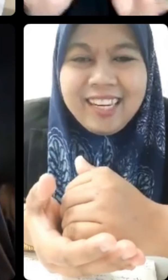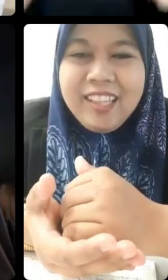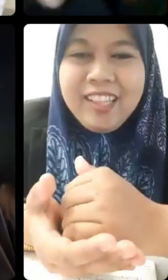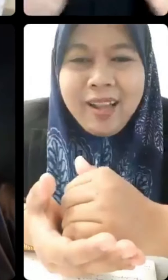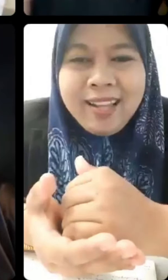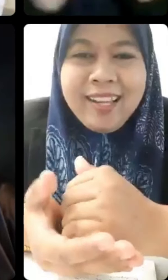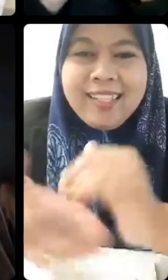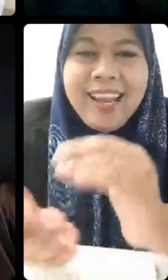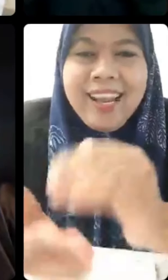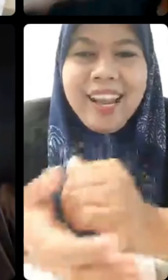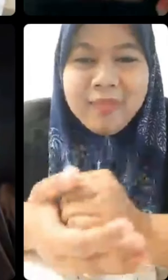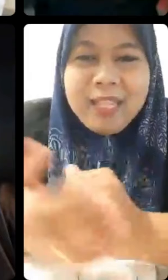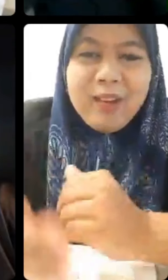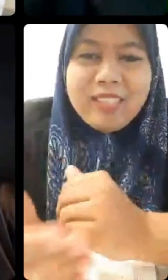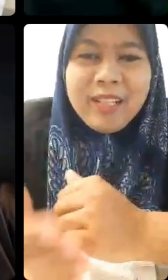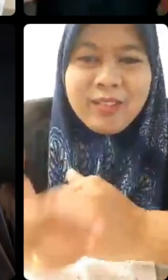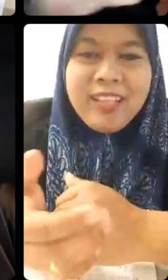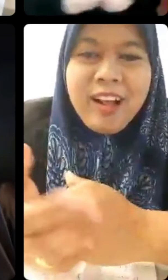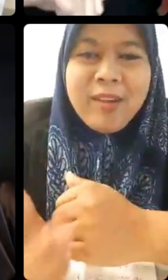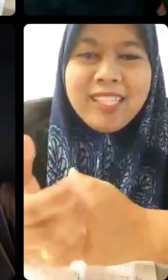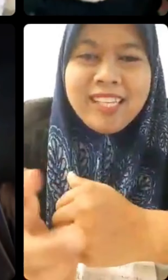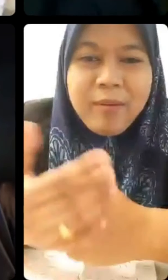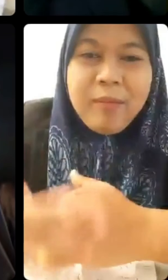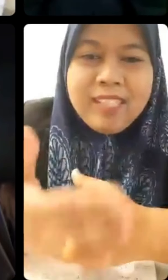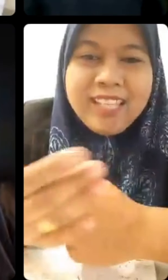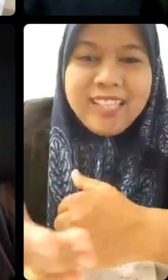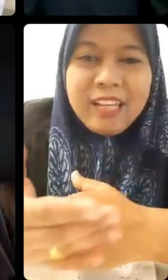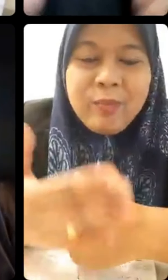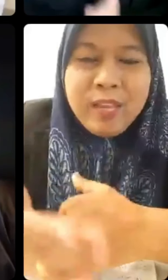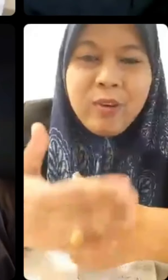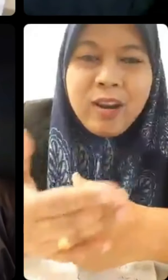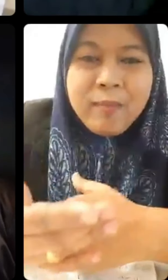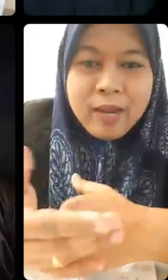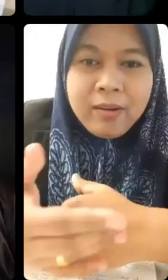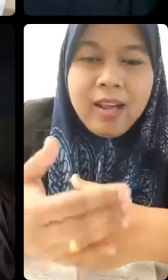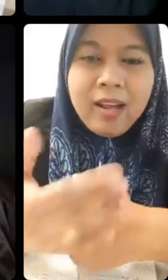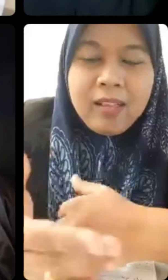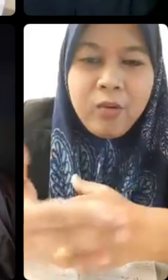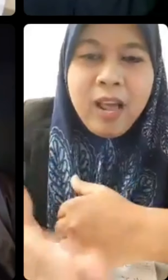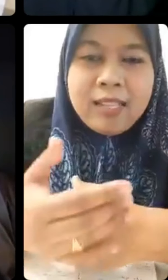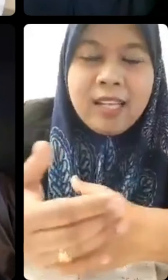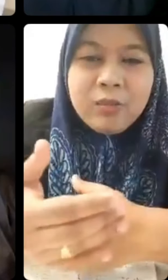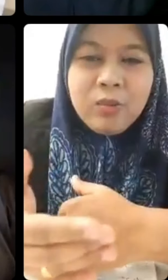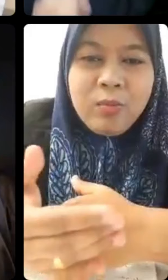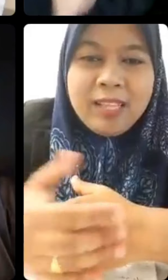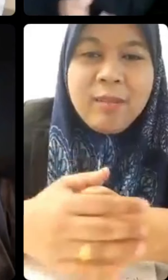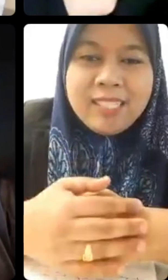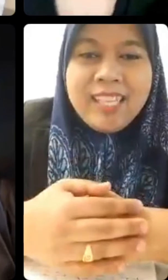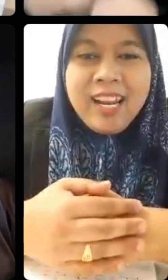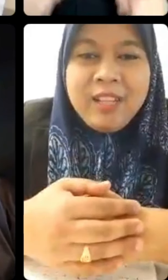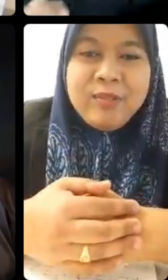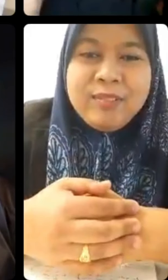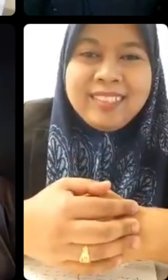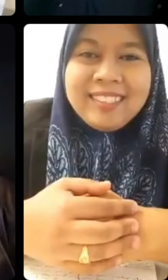saya cerita banyak sangat dekat dalam TikTok saya tu tentang bahasa isyarat. Memang saya share supaya orang dapat tahulah asas untuk belajar